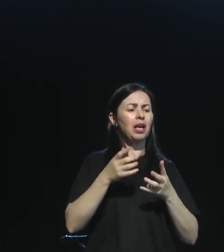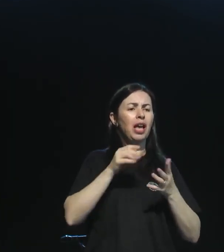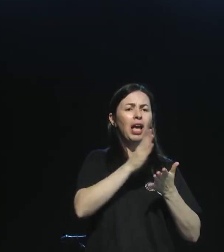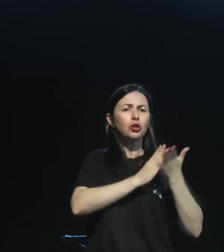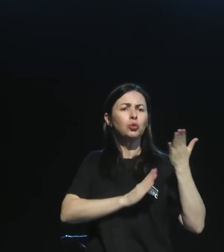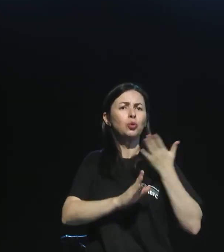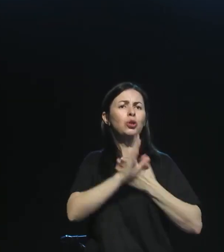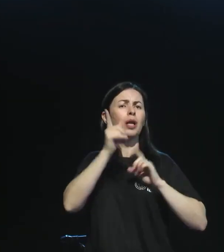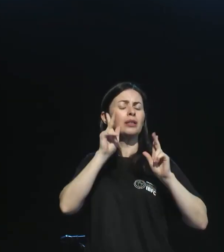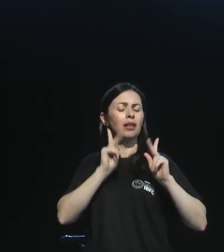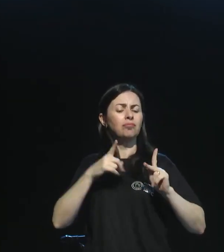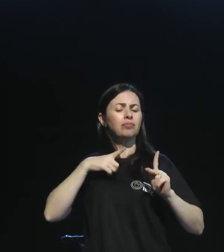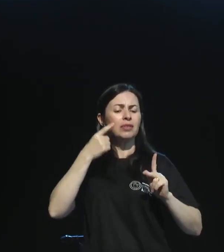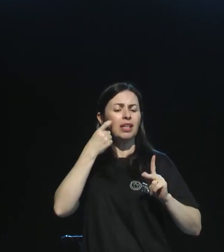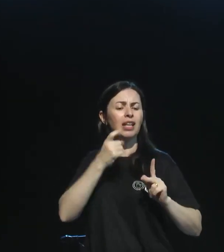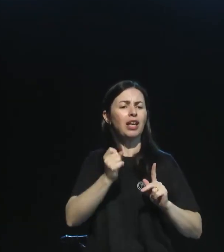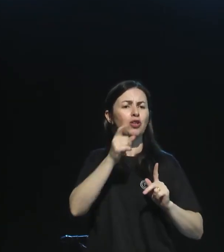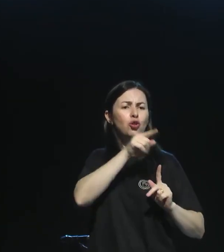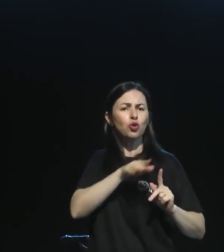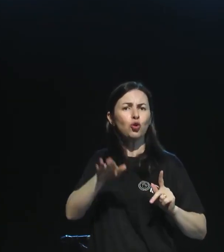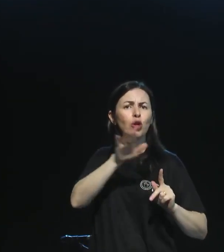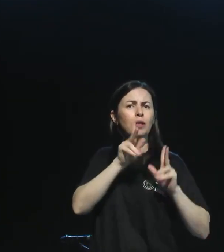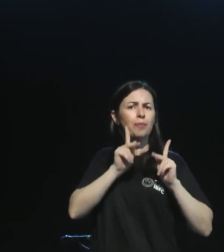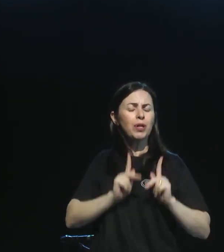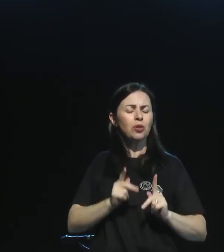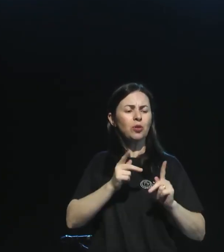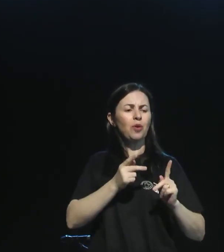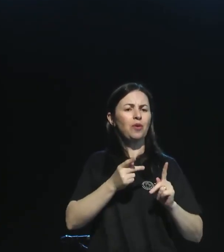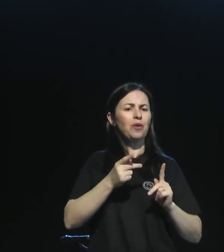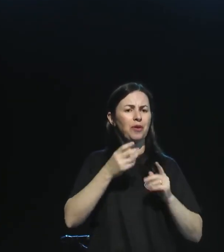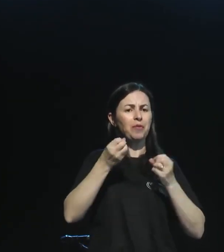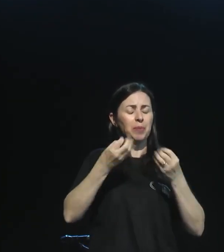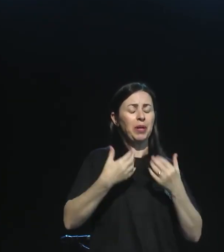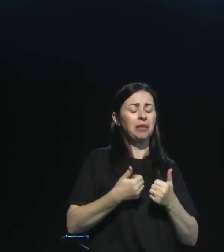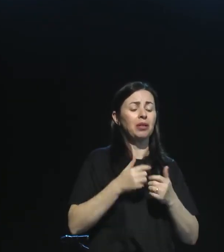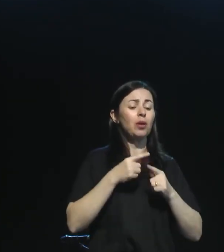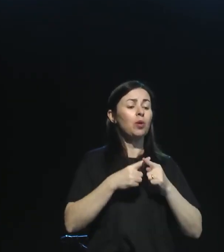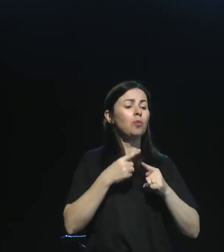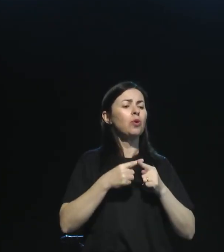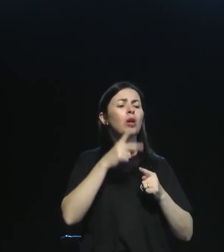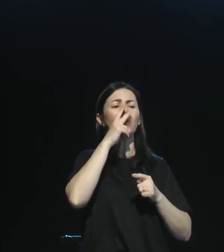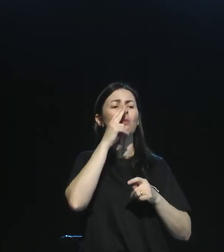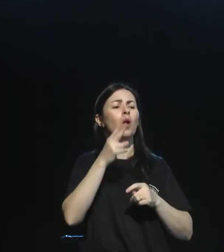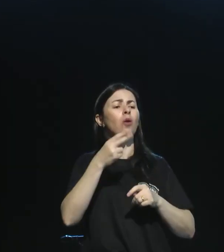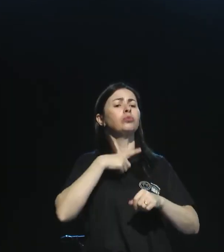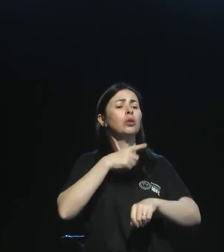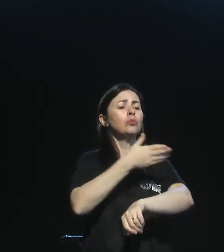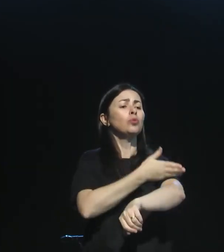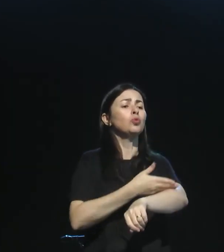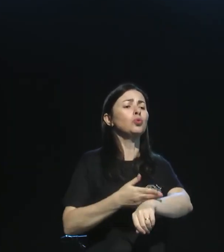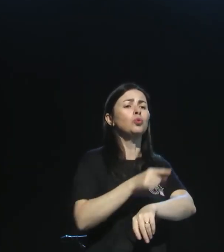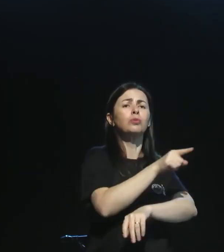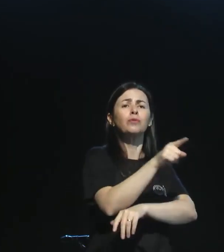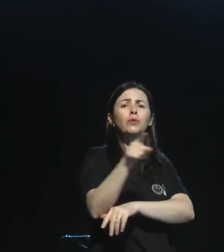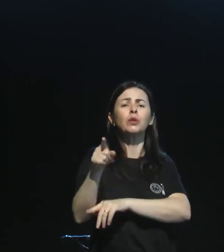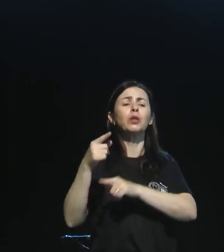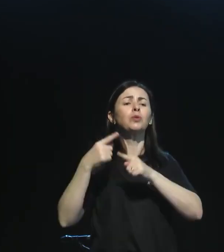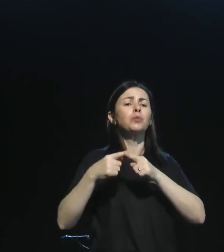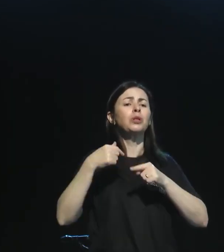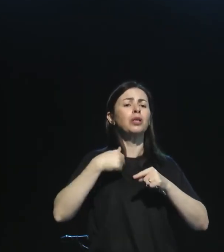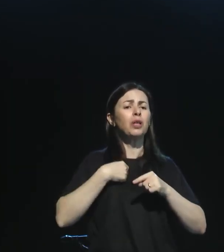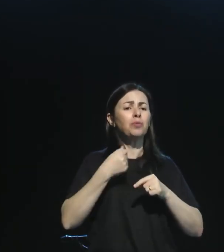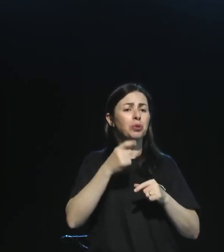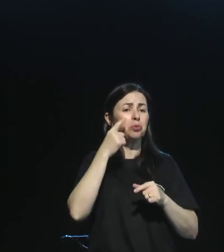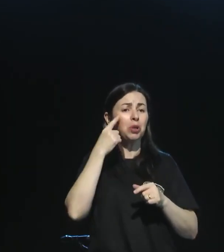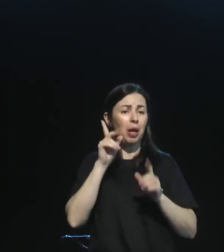está querendo... E ele diz, contudo, segundo o costume de vocês, eu devo libertar um prisioneiro por